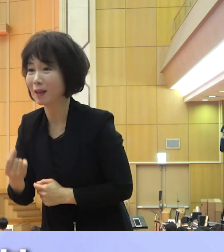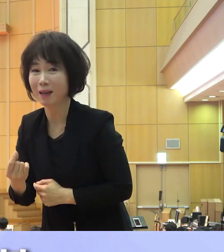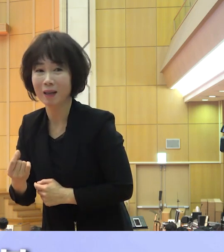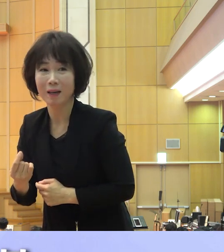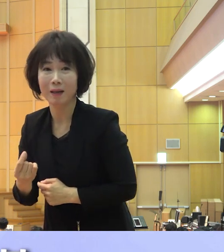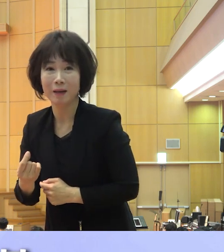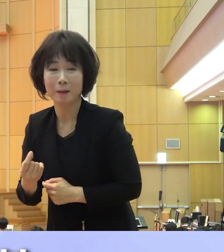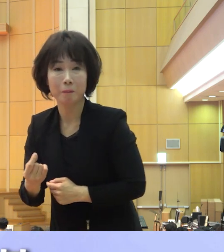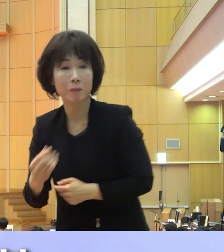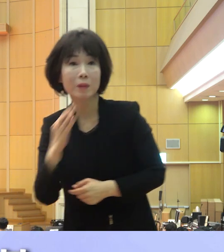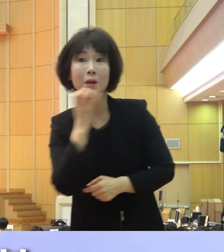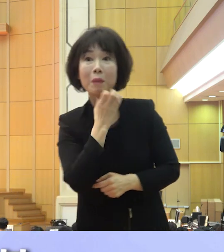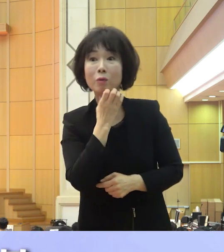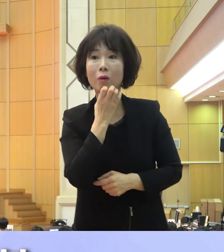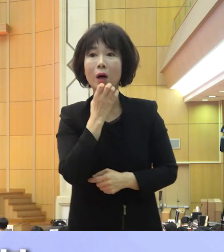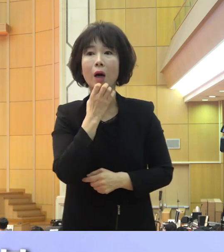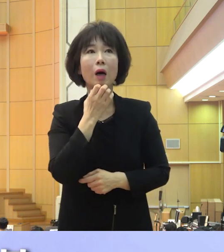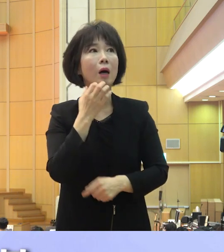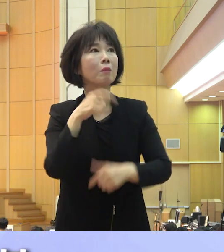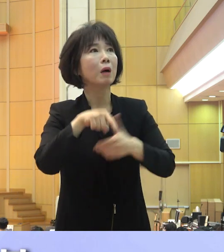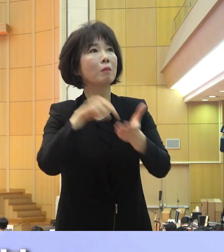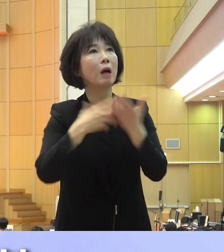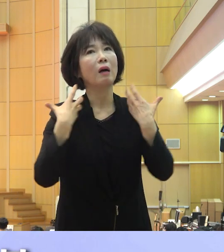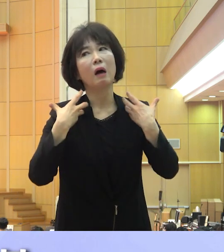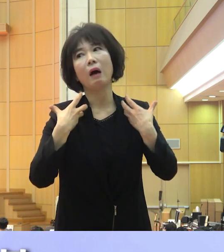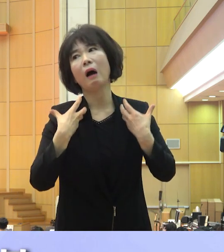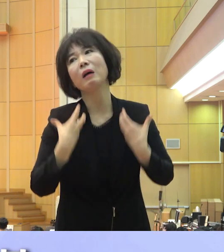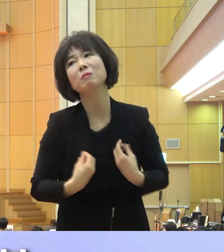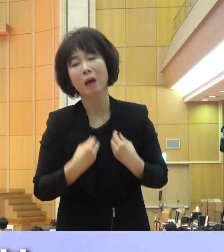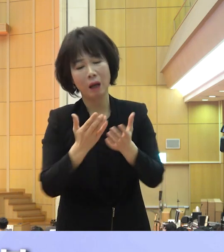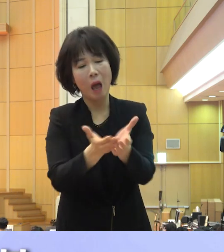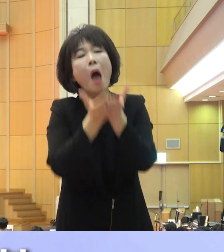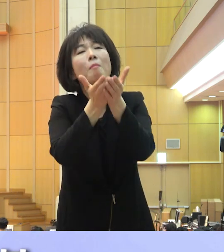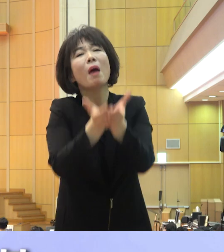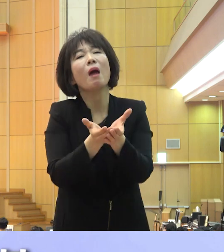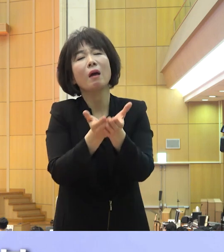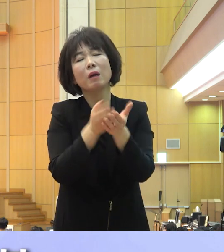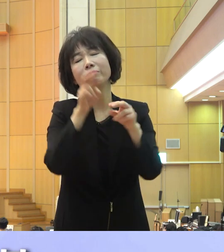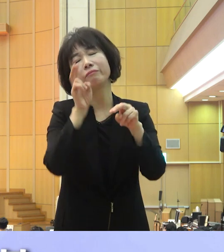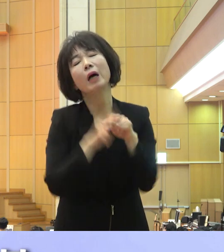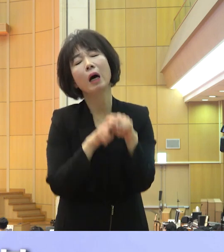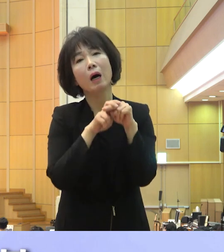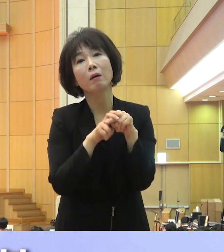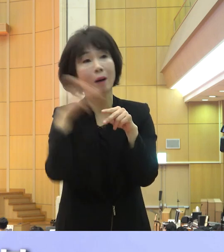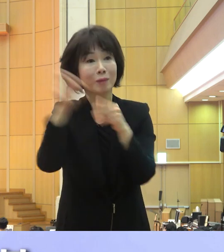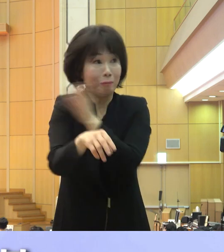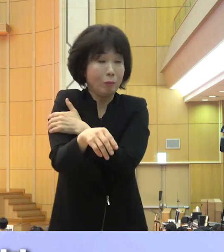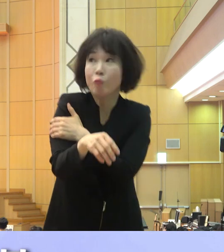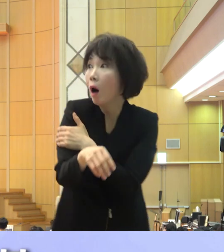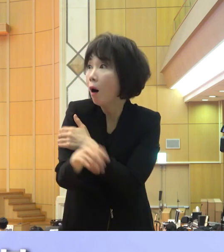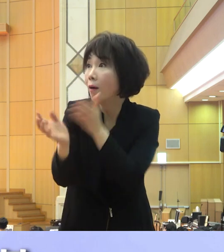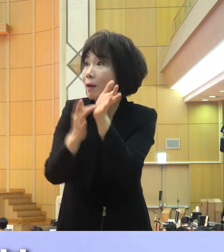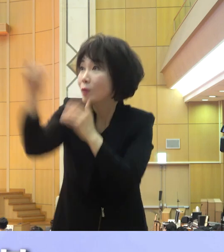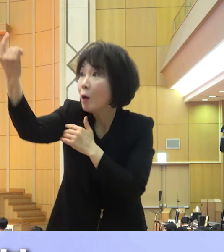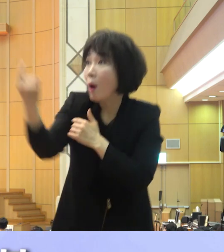고기 한 마리 못 잡았으니까 빈배 아니야? 빈배에 딱 올라가시더니,